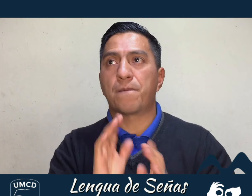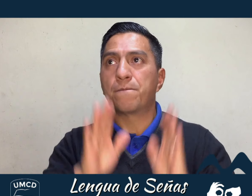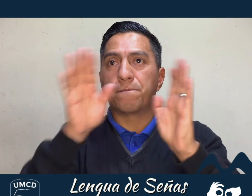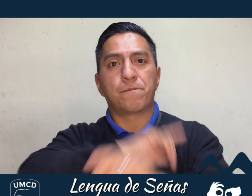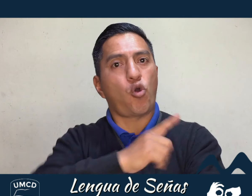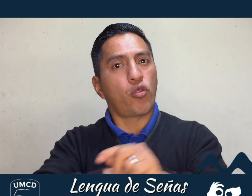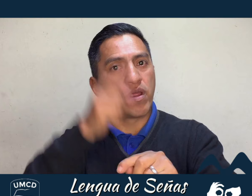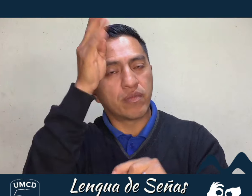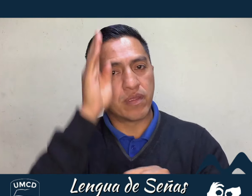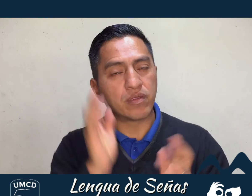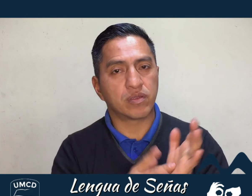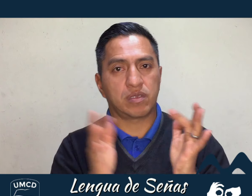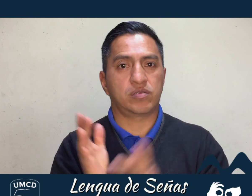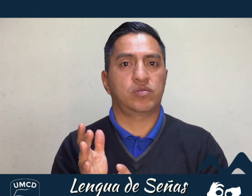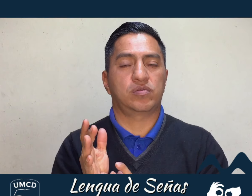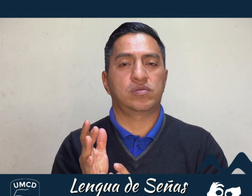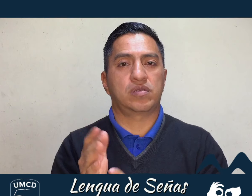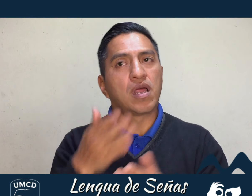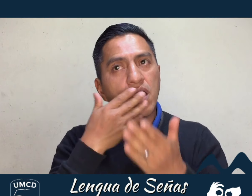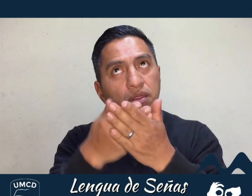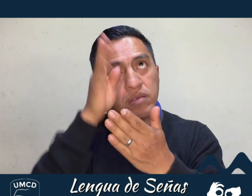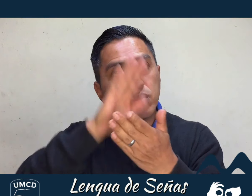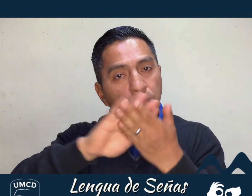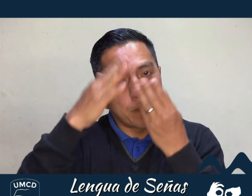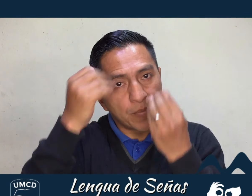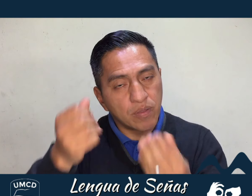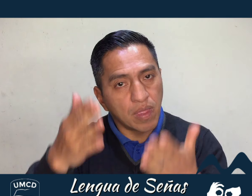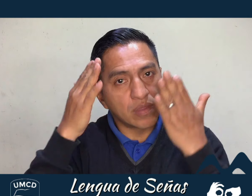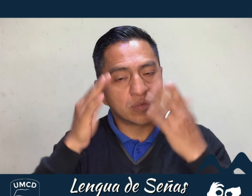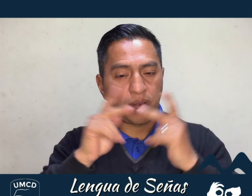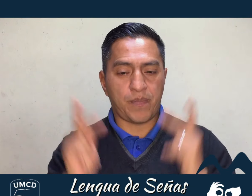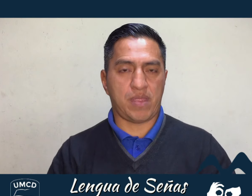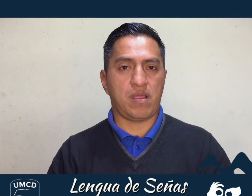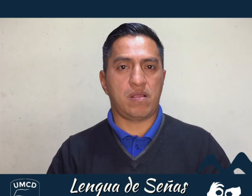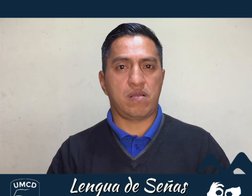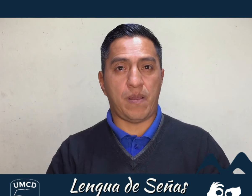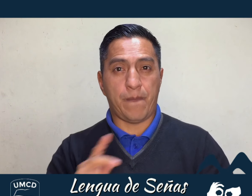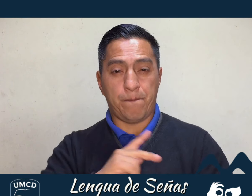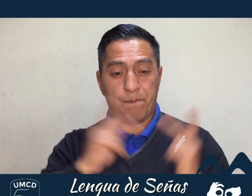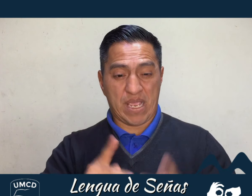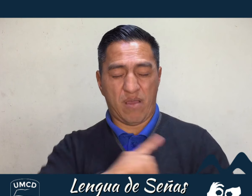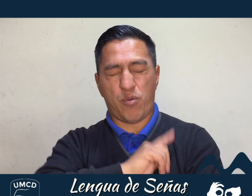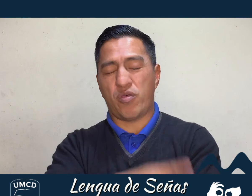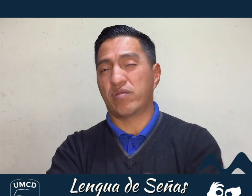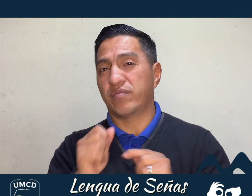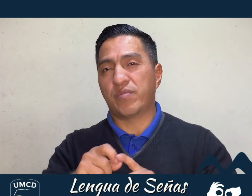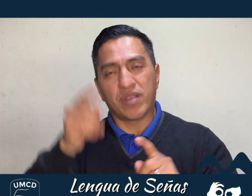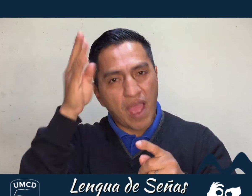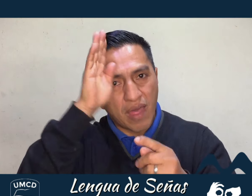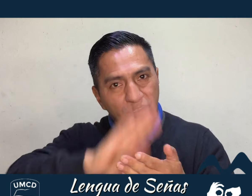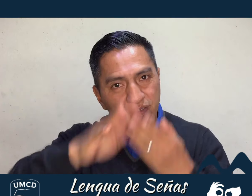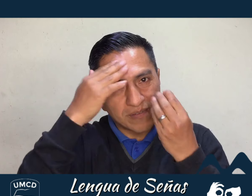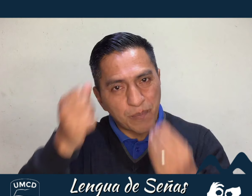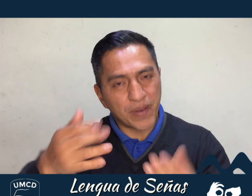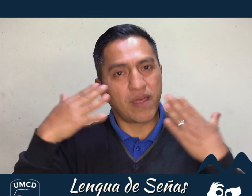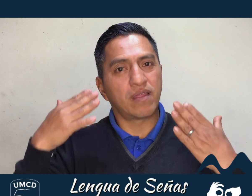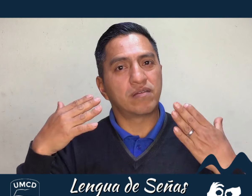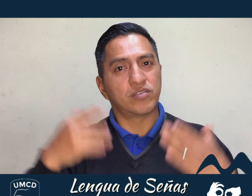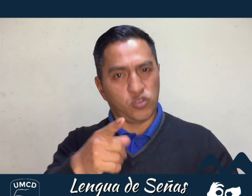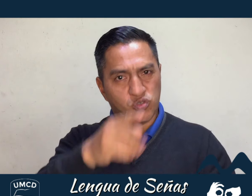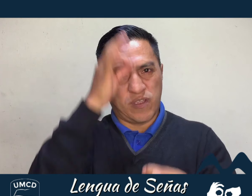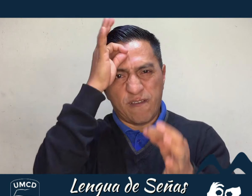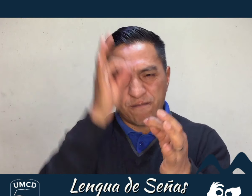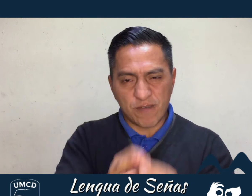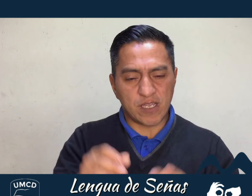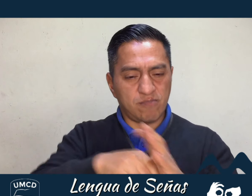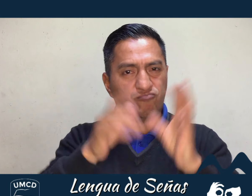a vida, y hemos sido perdonados del pecado. Así que, hermanos, afirmemos nuestra fe en